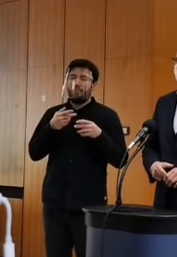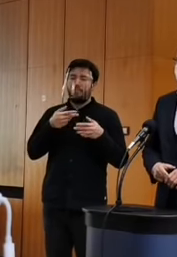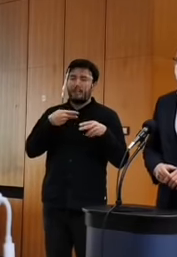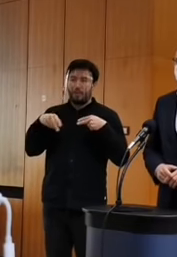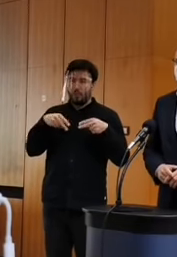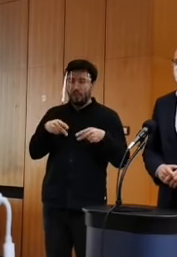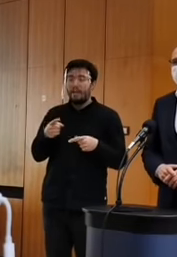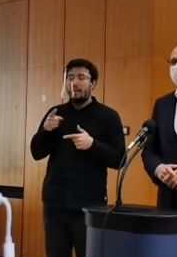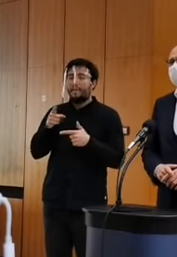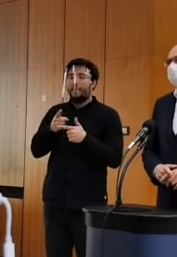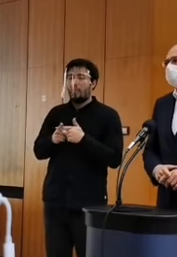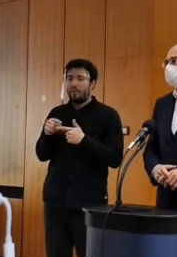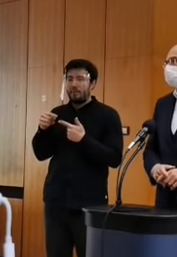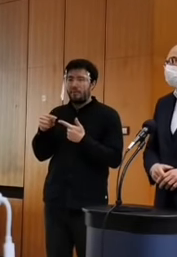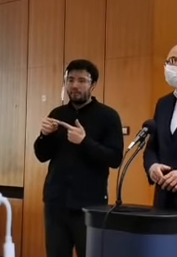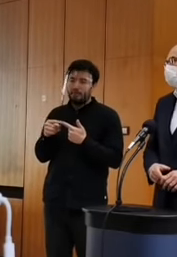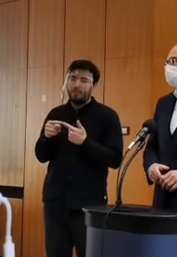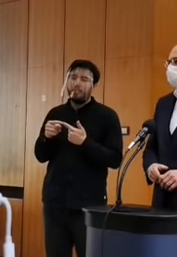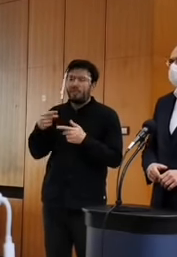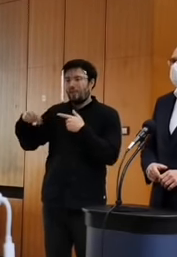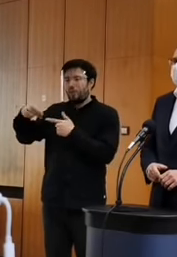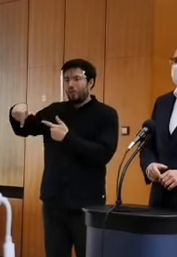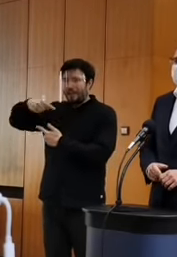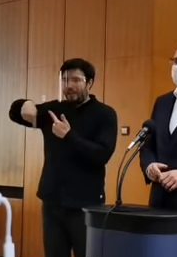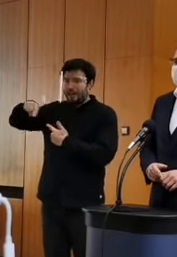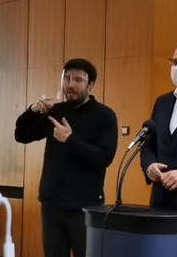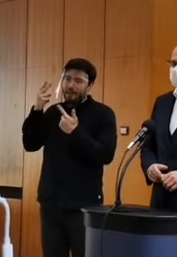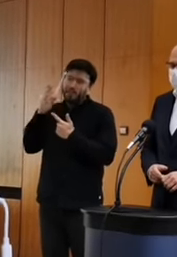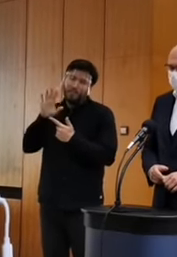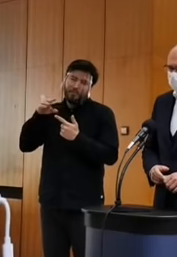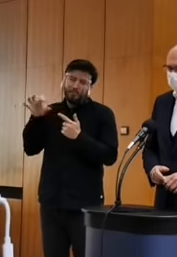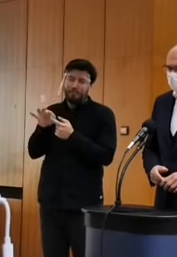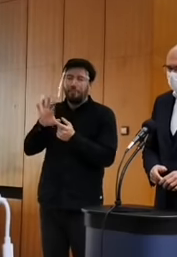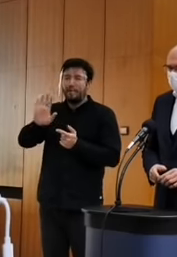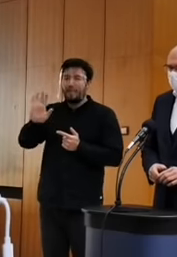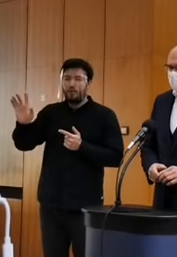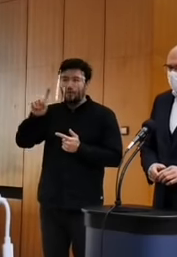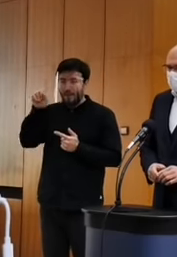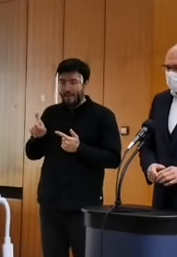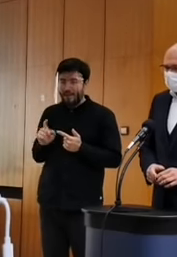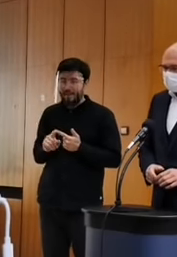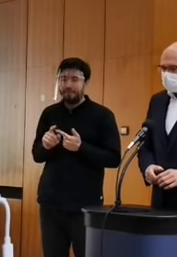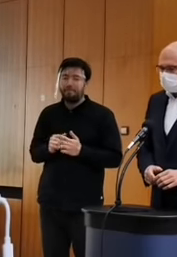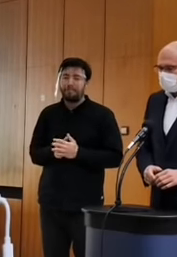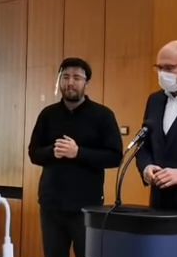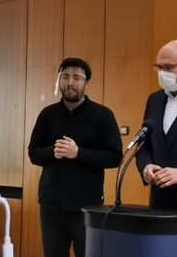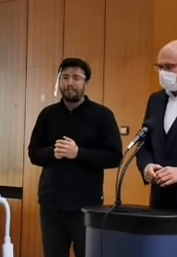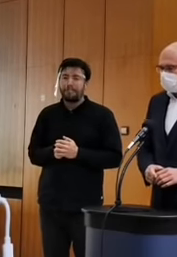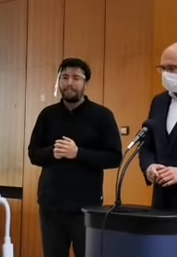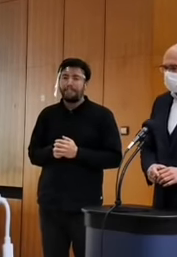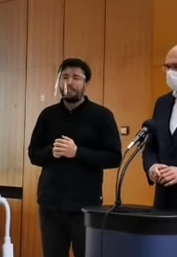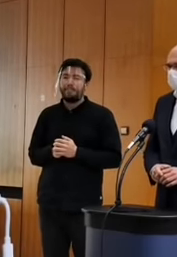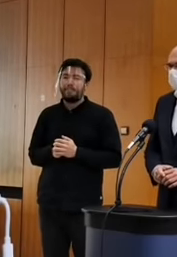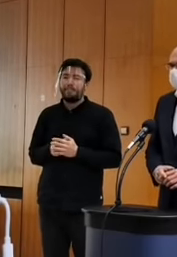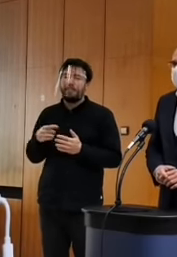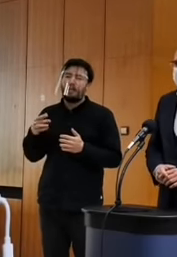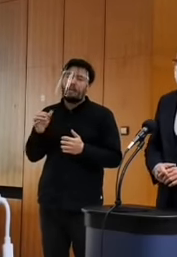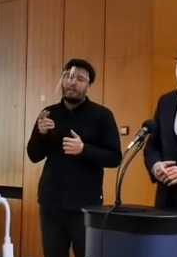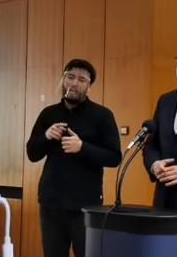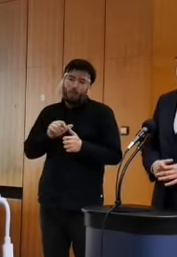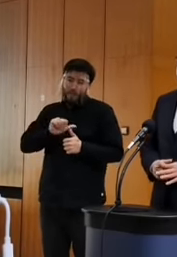sa momentálne tak veľa diskutuje, a samozrejme, aby sme aj zodpovedali vaše otázky. Ako prvé, dovoľte mi,